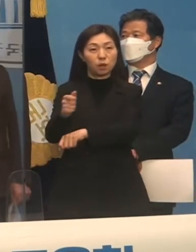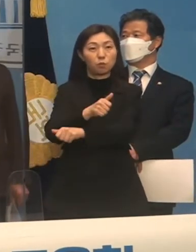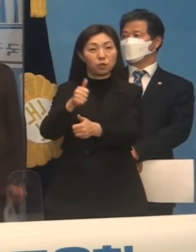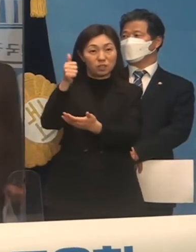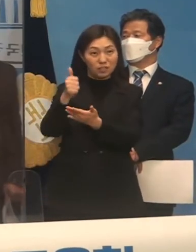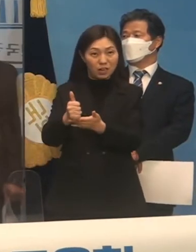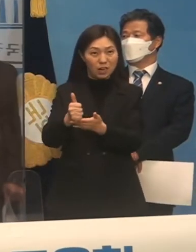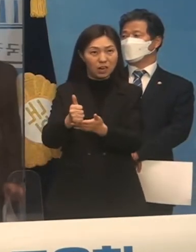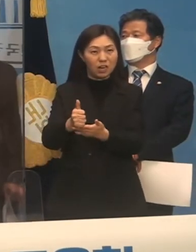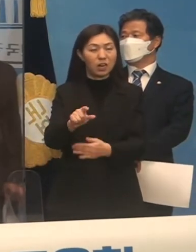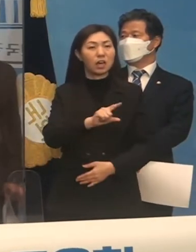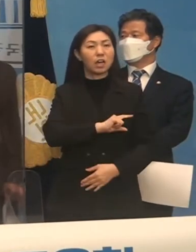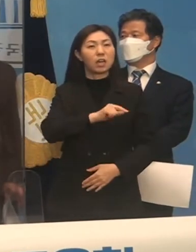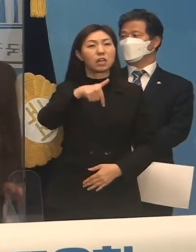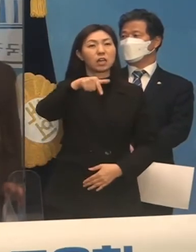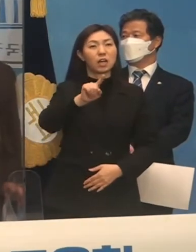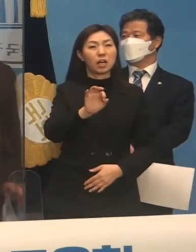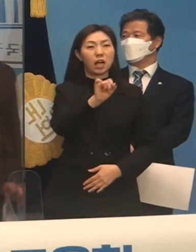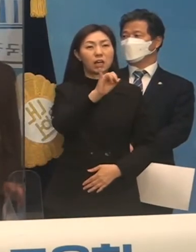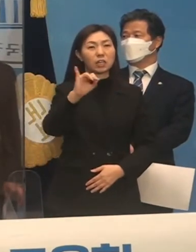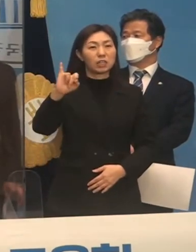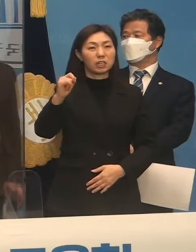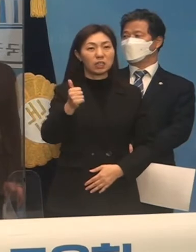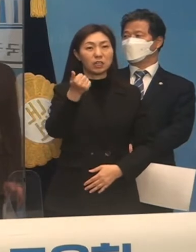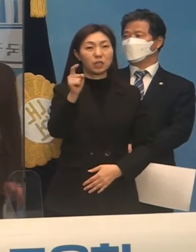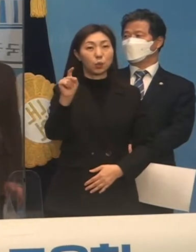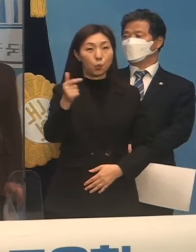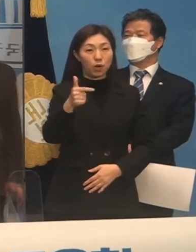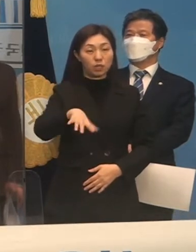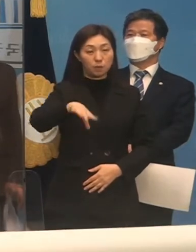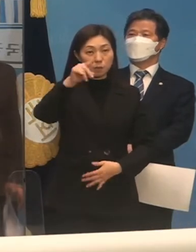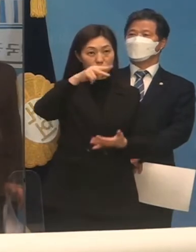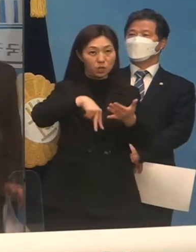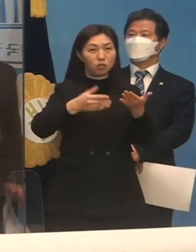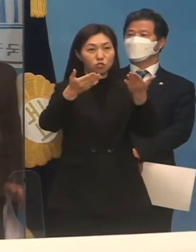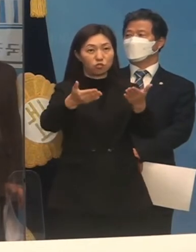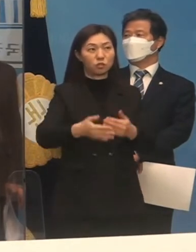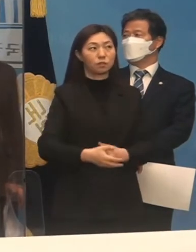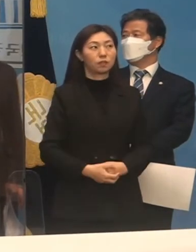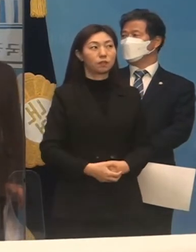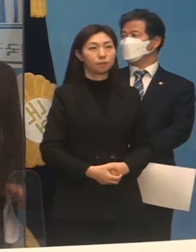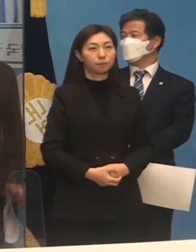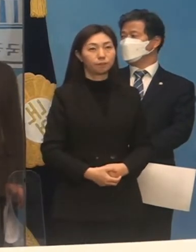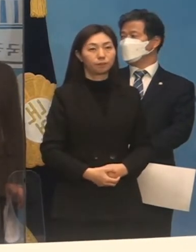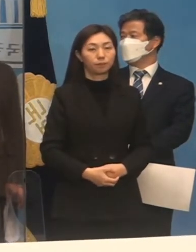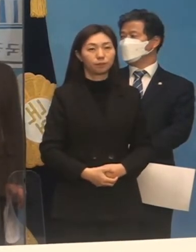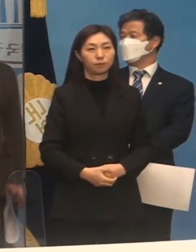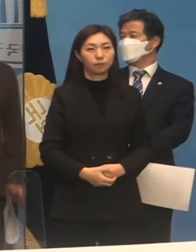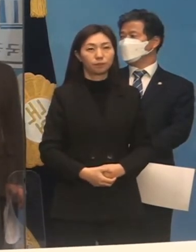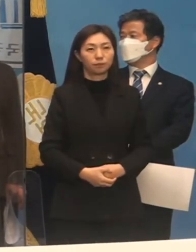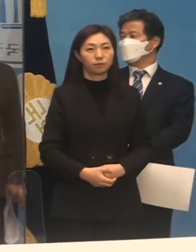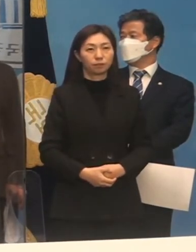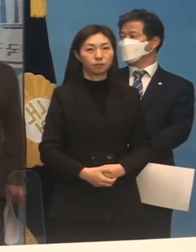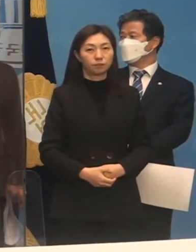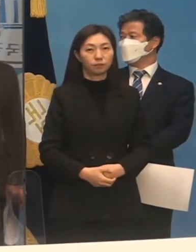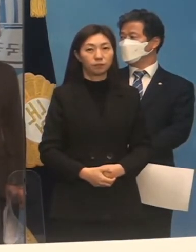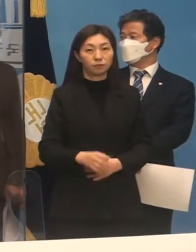대표님부터 먼저 시작하셔가지고 계속해서 기자회견문 낭독을 하도록 하겠습니다. 감사합니다.